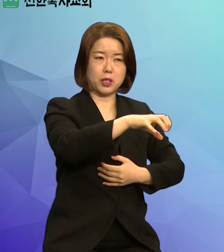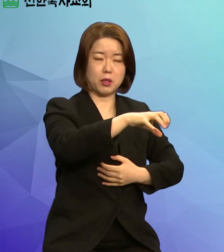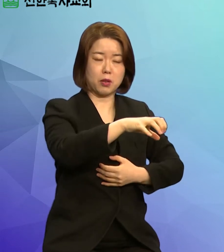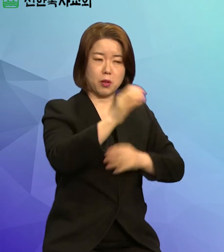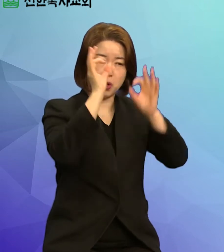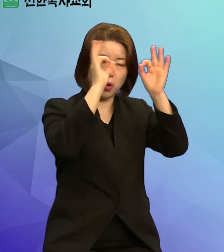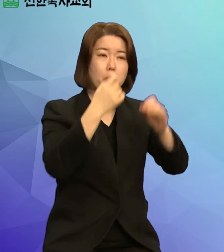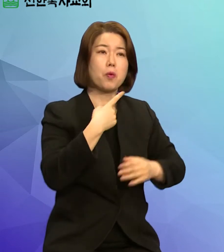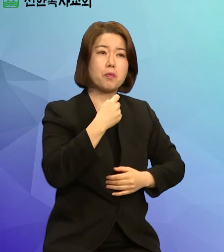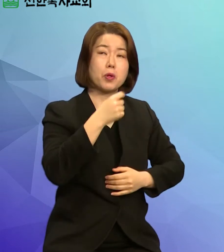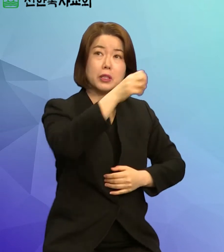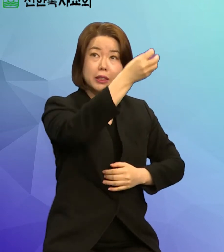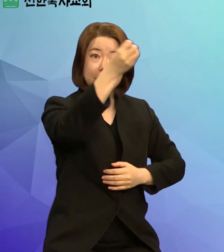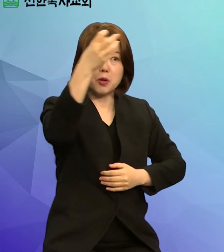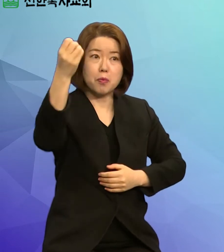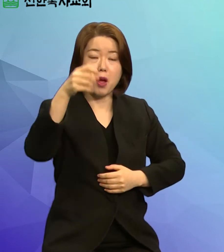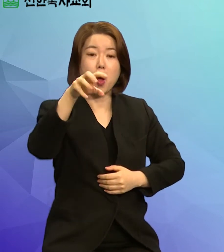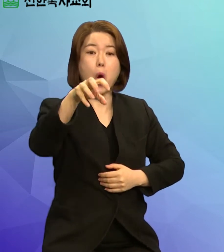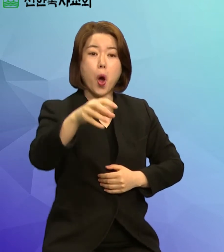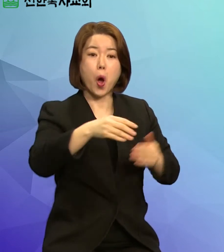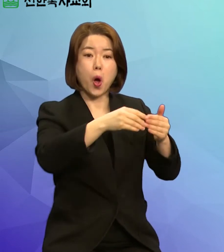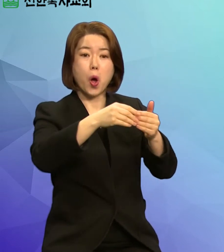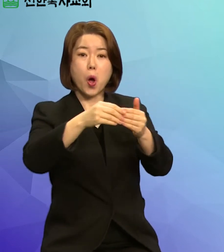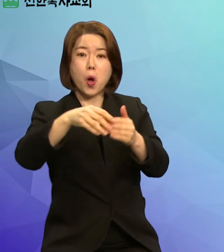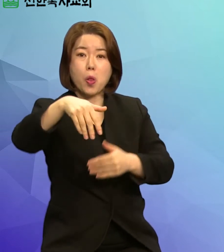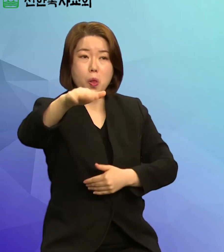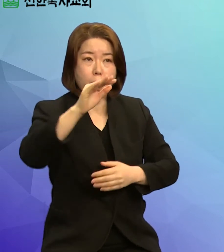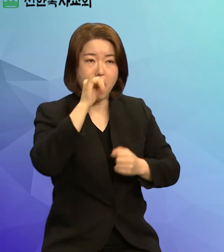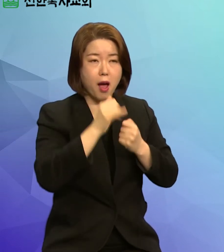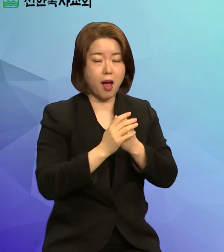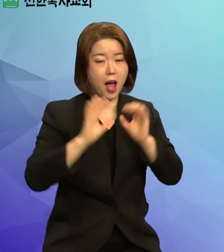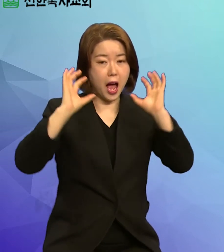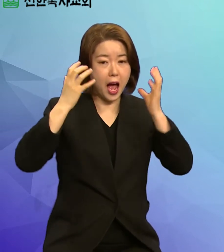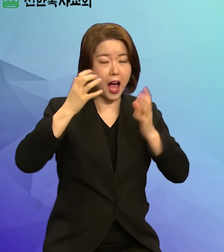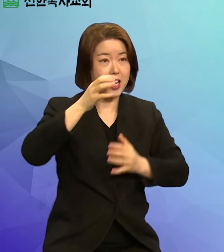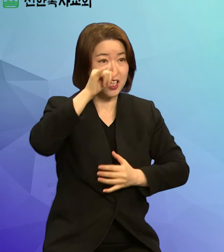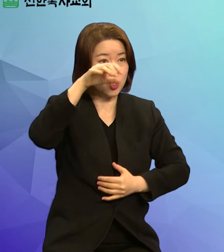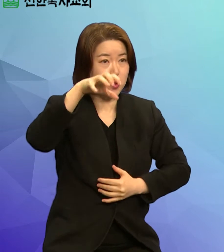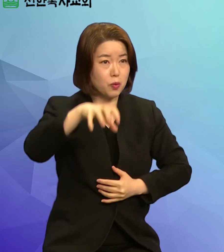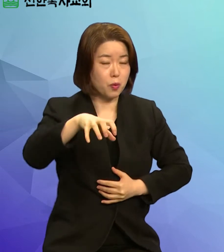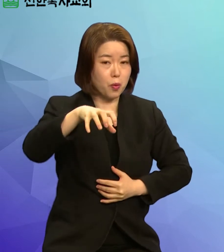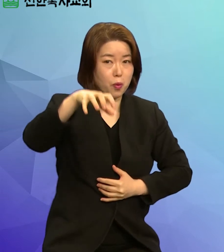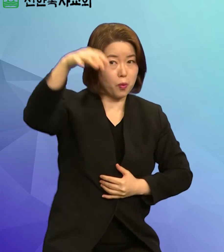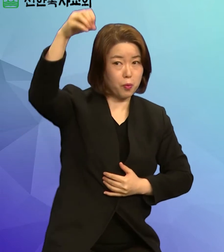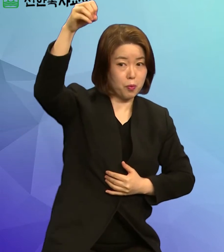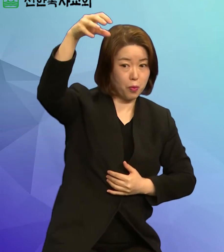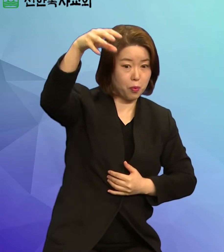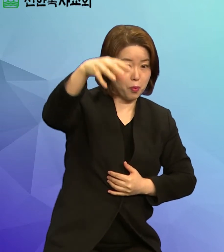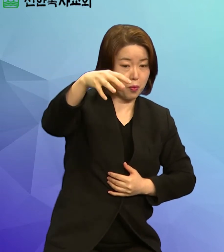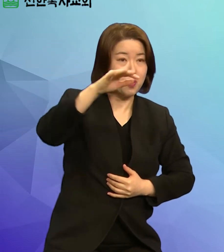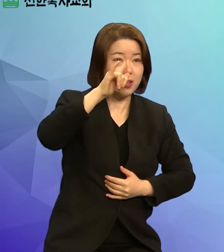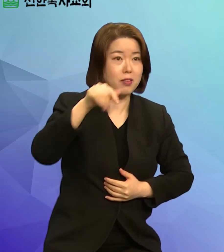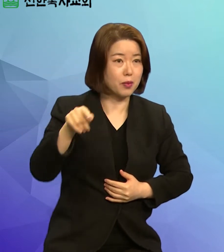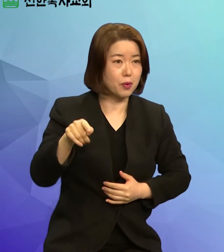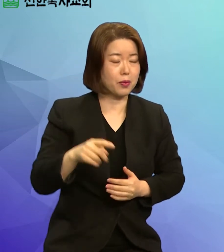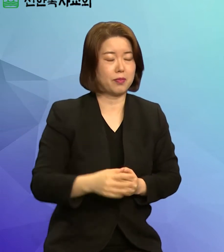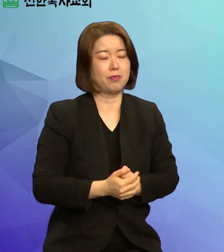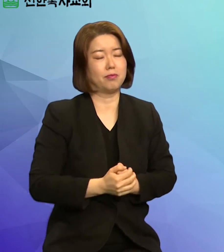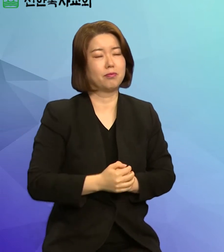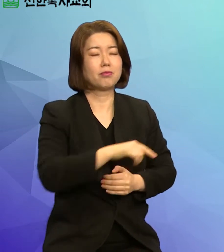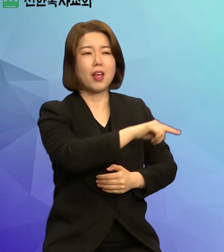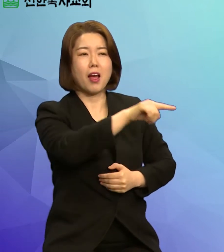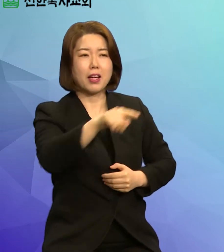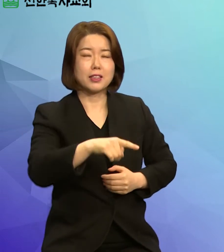별이 문득 앞서 인도하여 가다가 아기 있는 곳 위에 머물러서 있는지라.